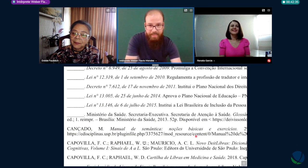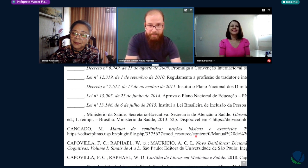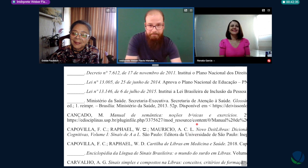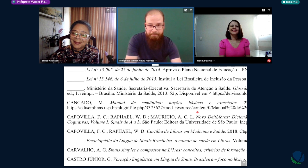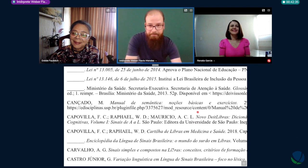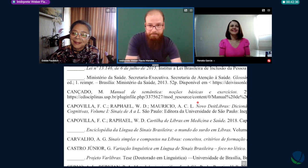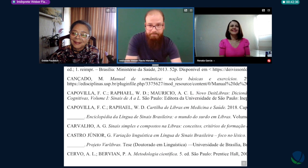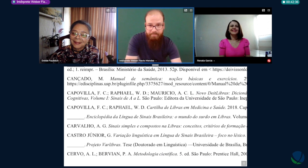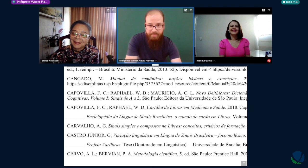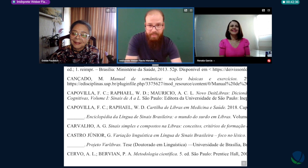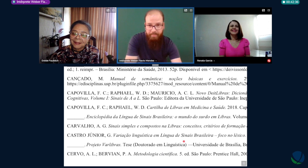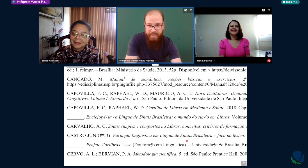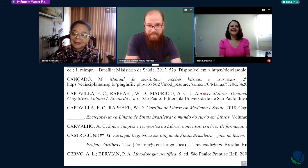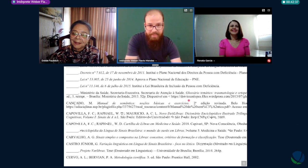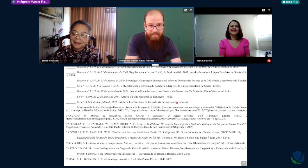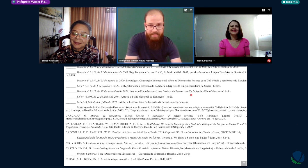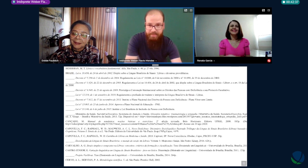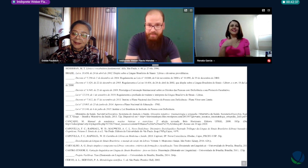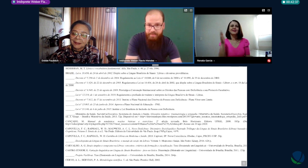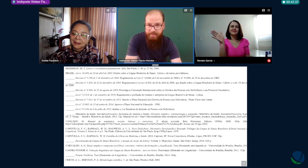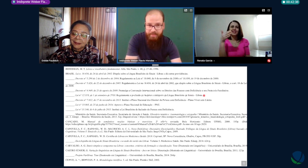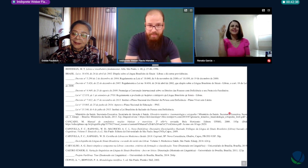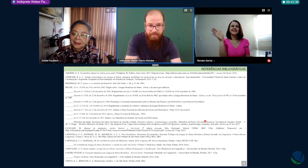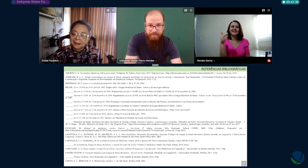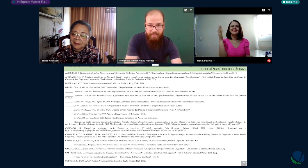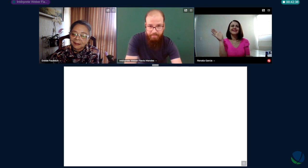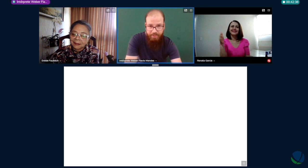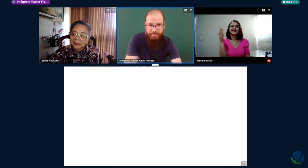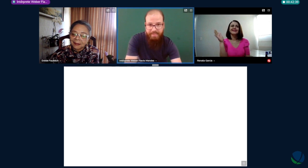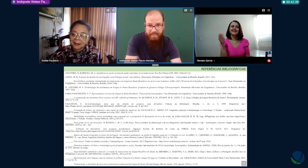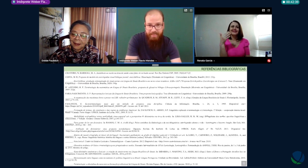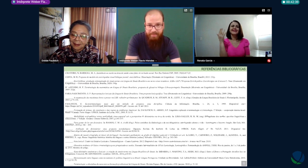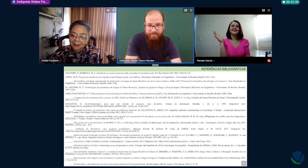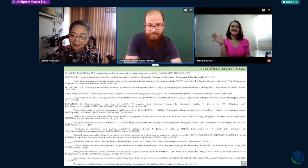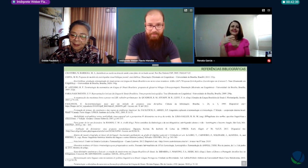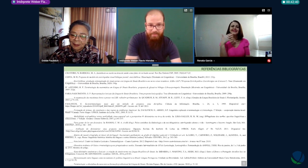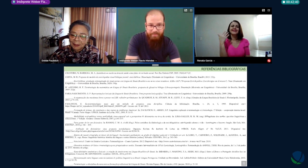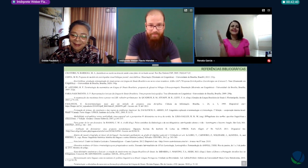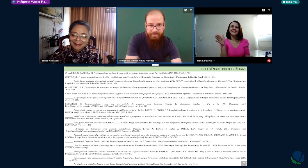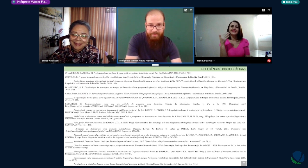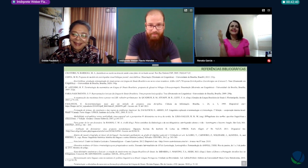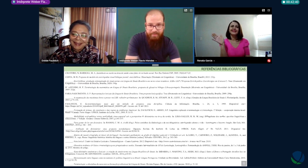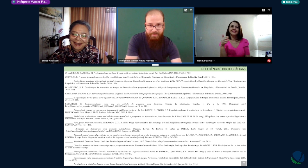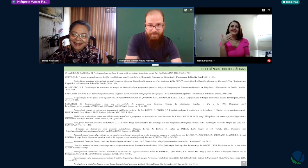Pode passar. Tem mais? Pode passar.